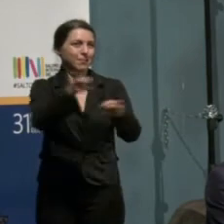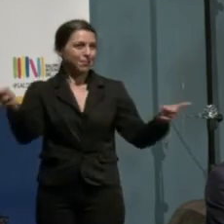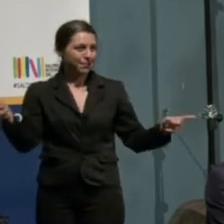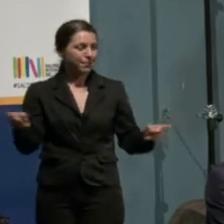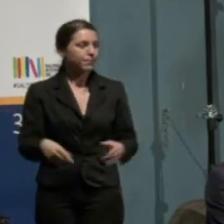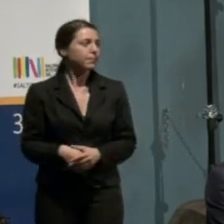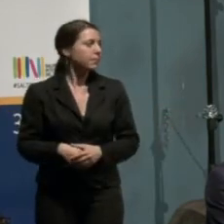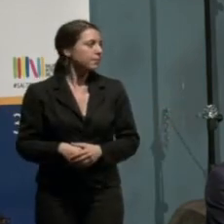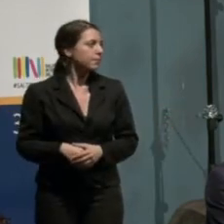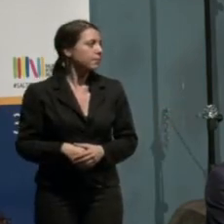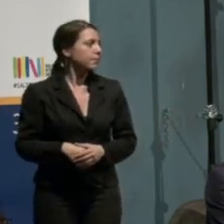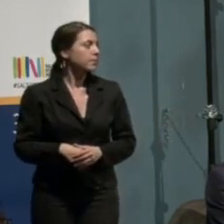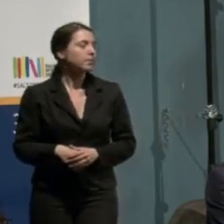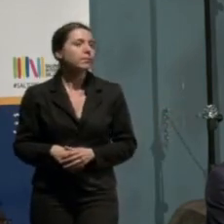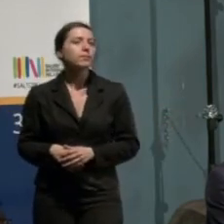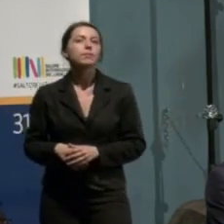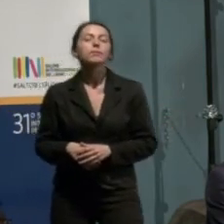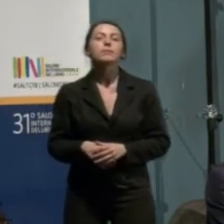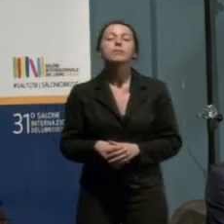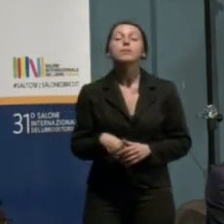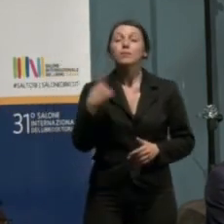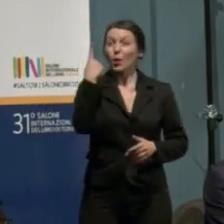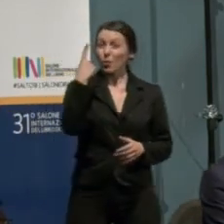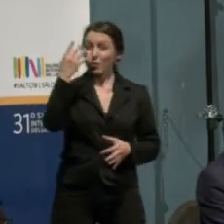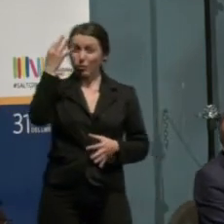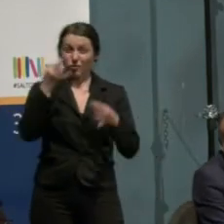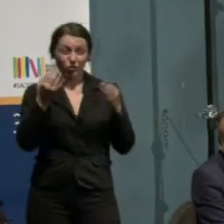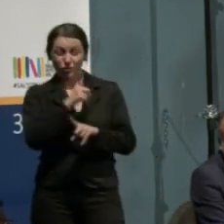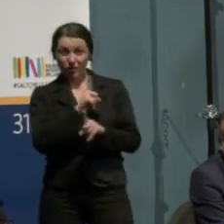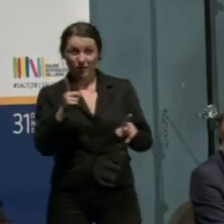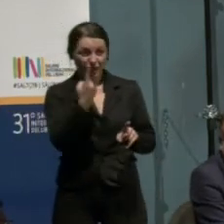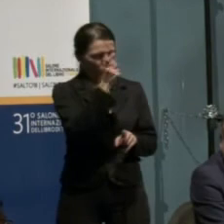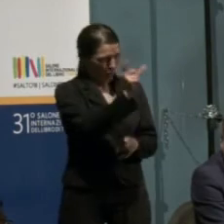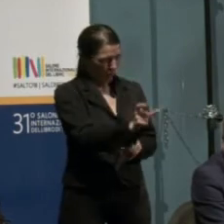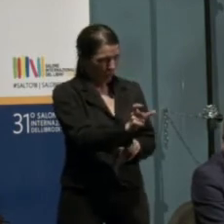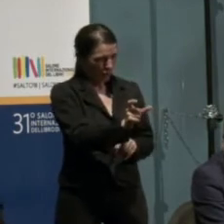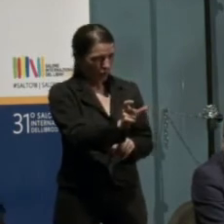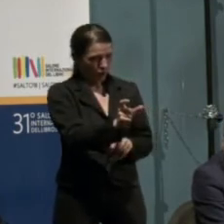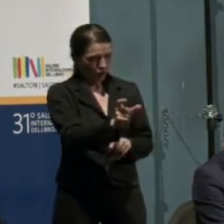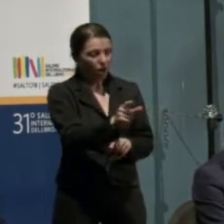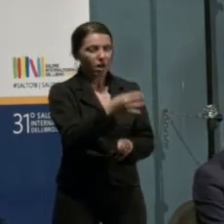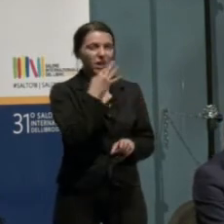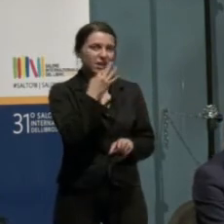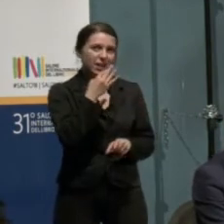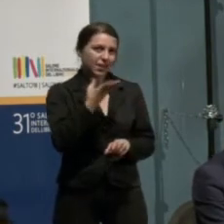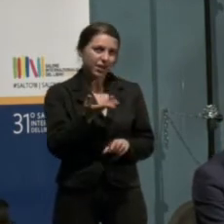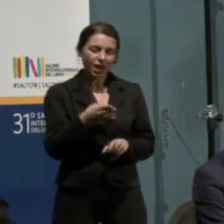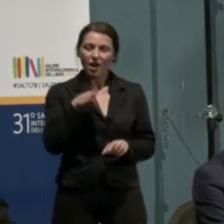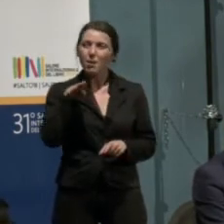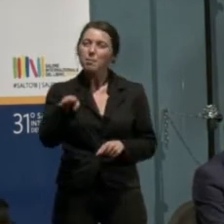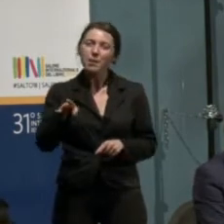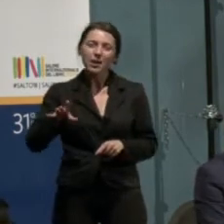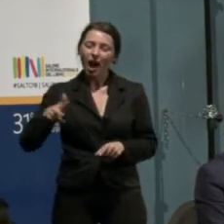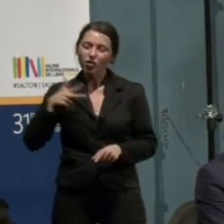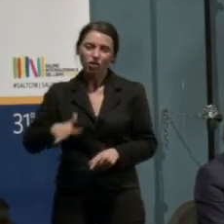di montesquieu un'ingiustizia fatta l'individuo è una minaccia fatta a tutta